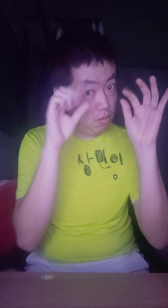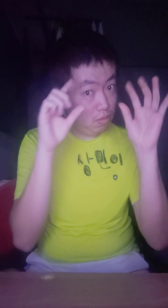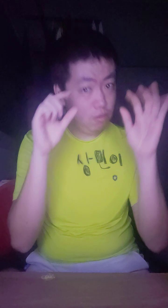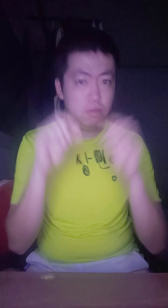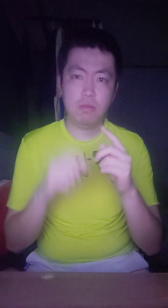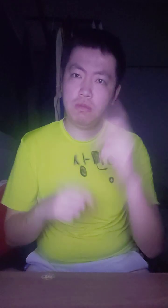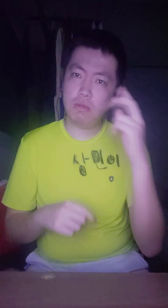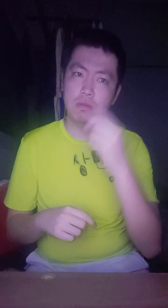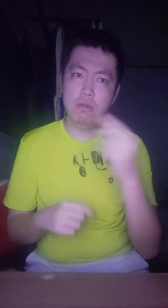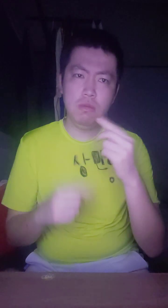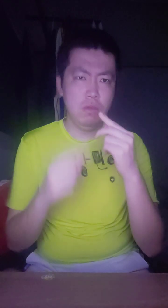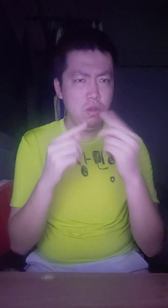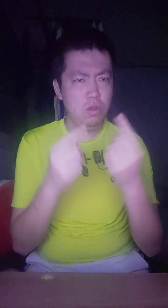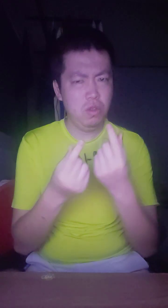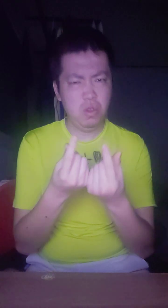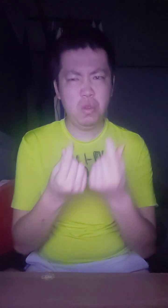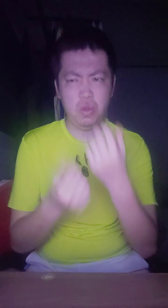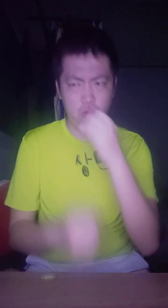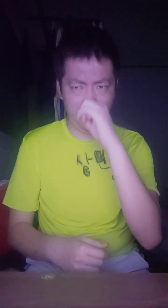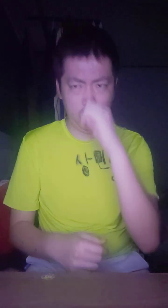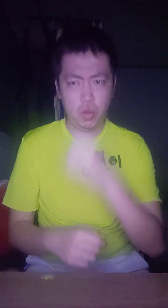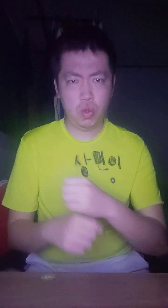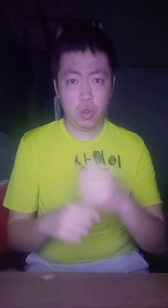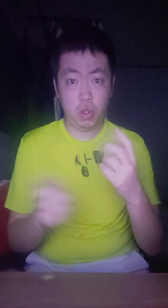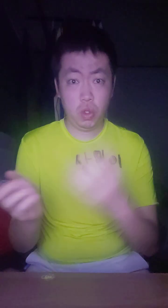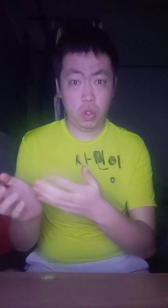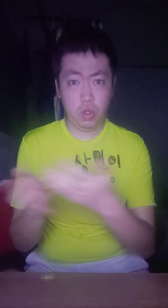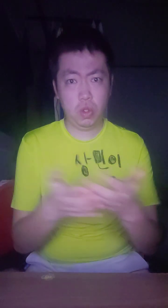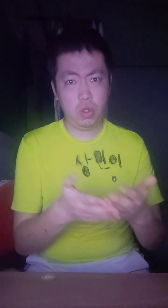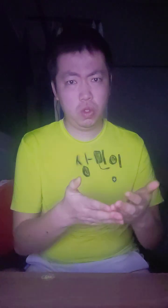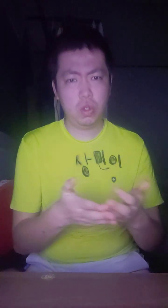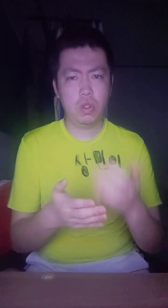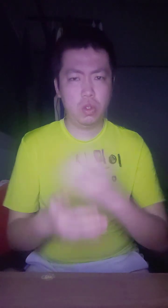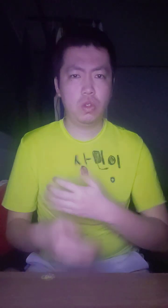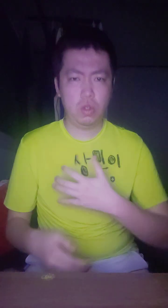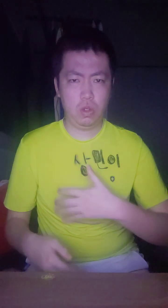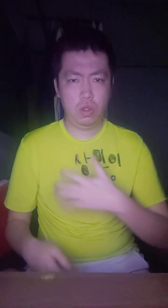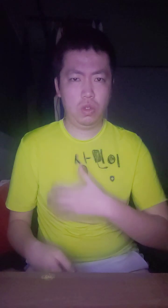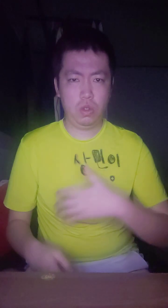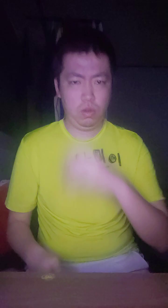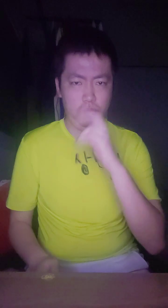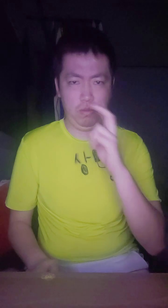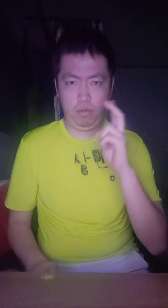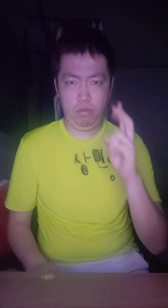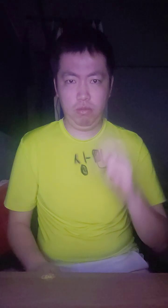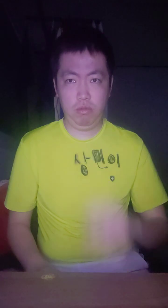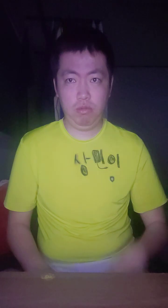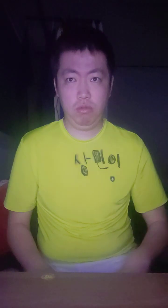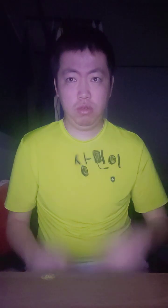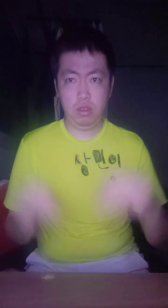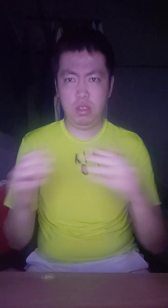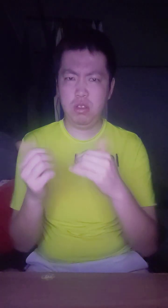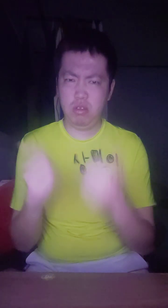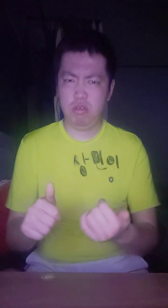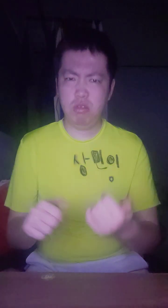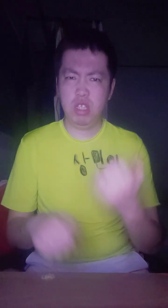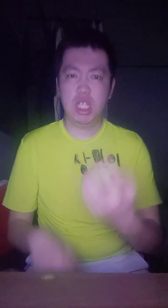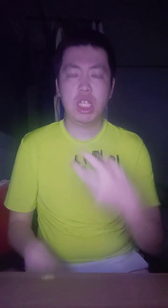막 조금이라도 좋으니까 건강을 조금만 회복만 했으면. 화장실에서 의식을 잃은 건 19살